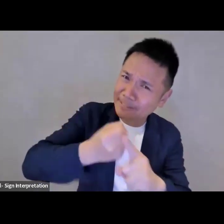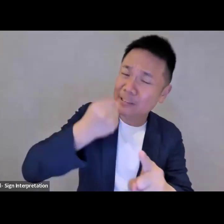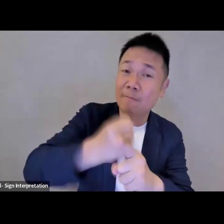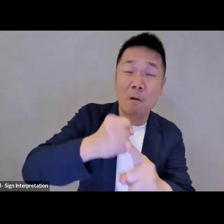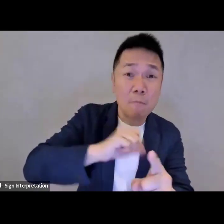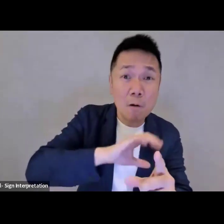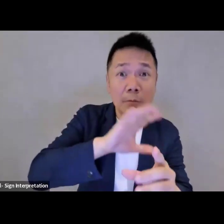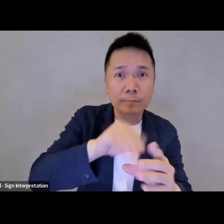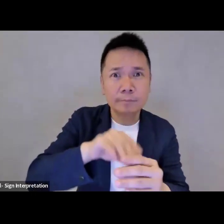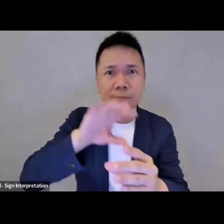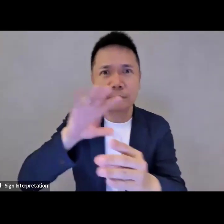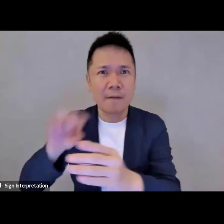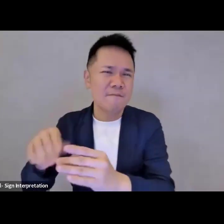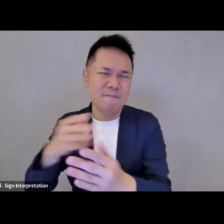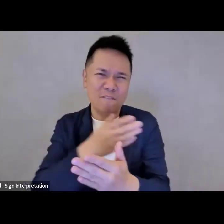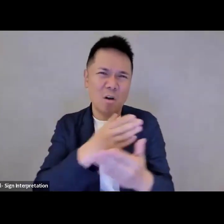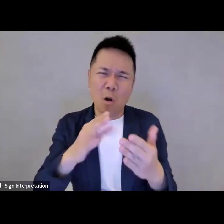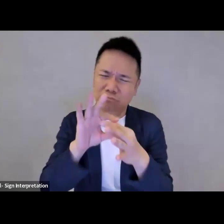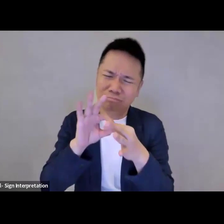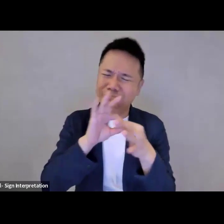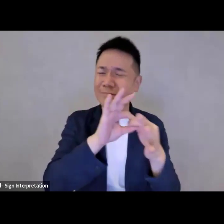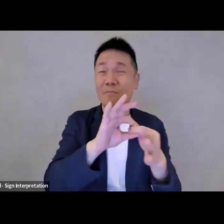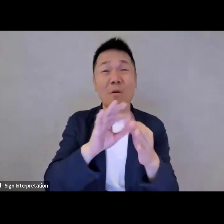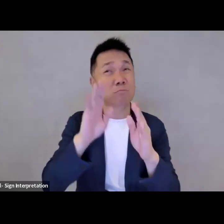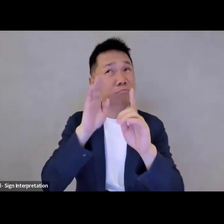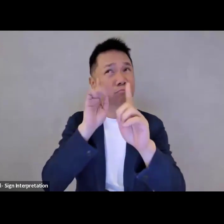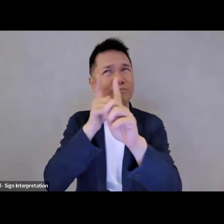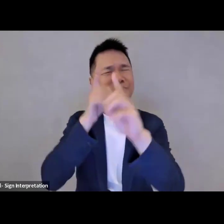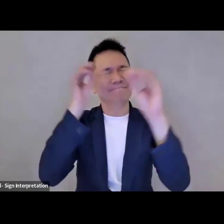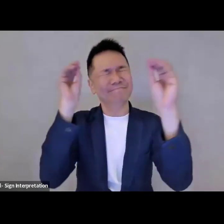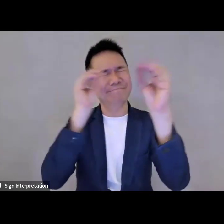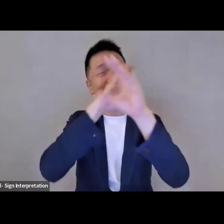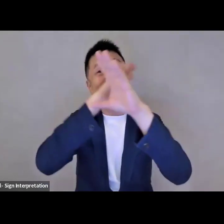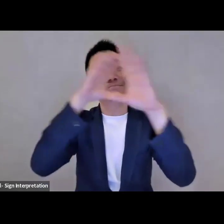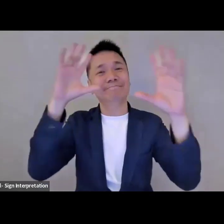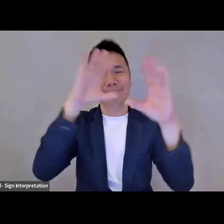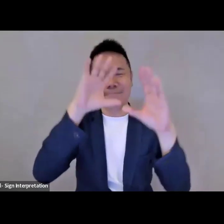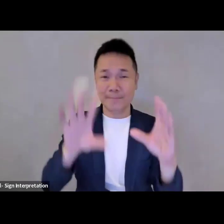能够呢把他说这些说过的话都会记在我们的心中。